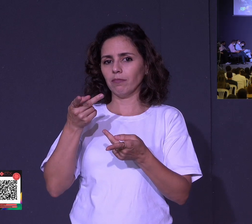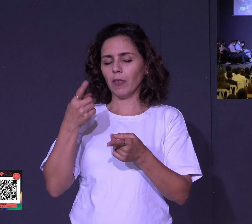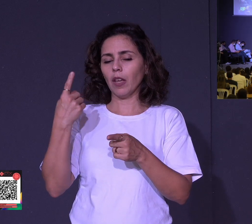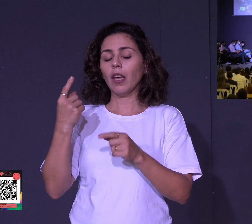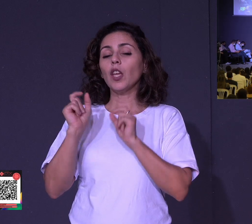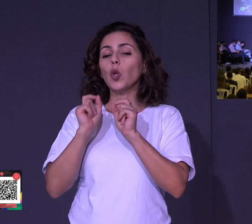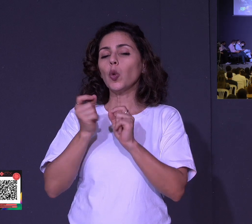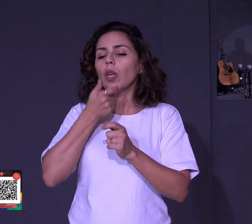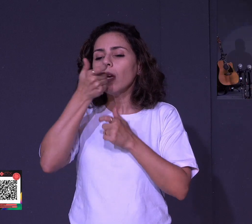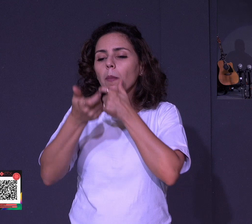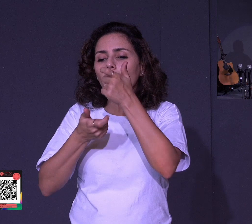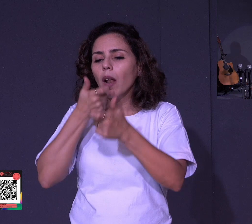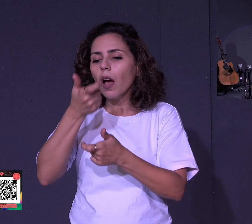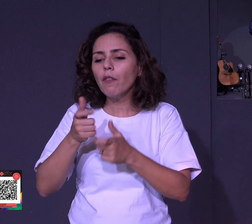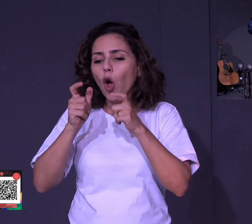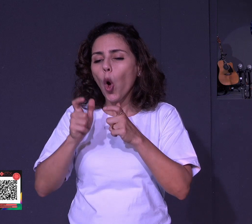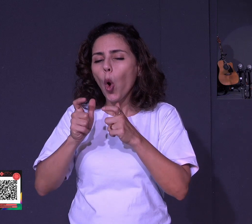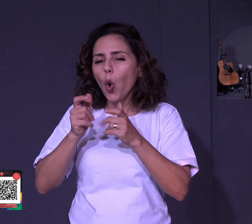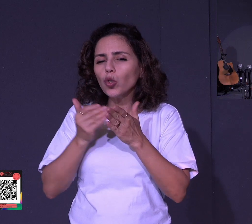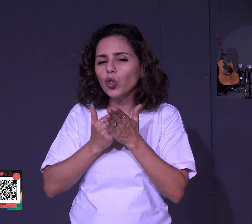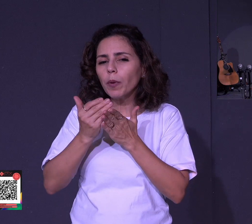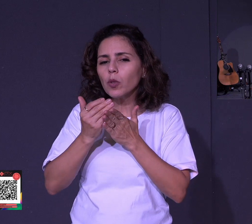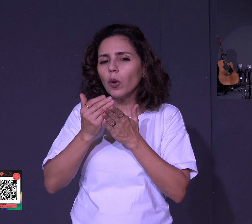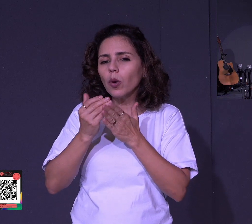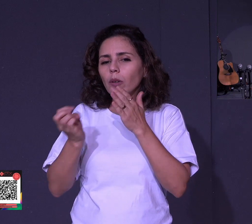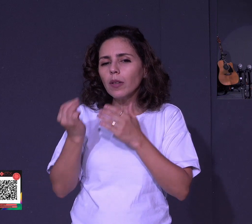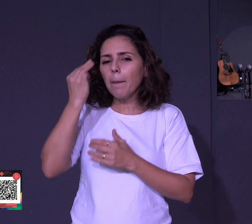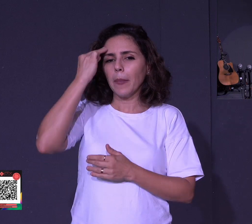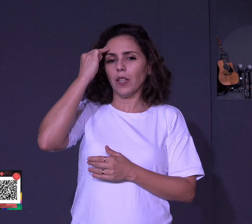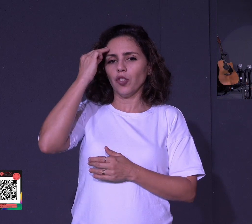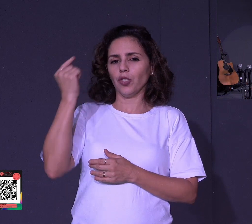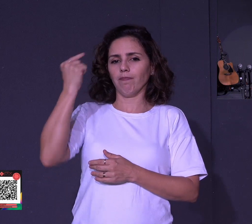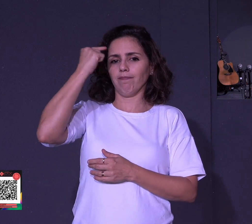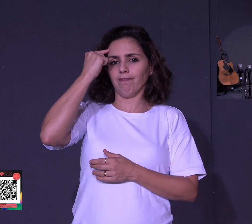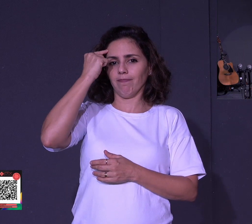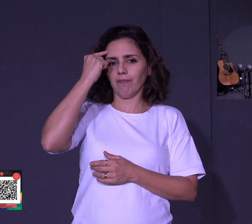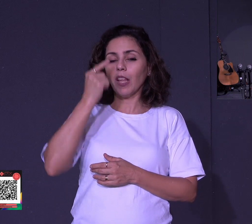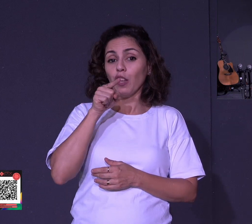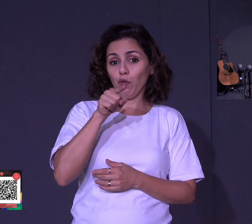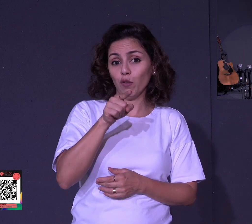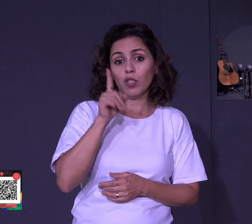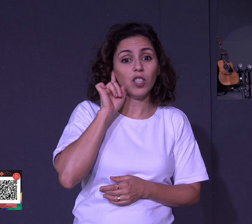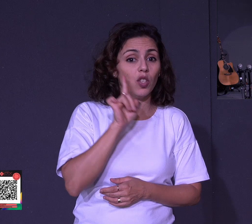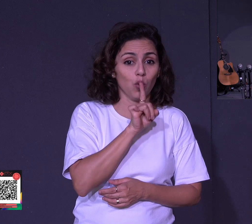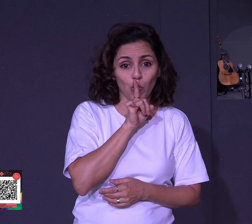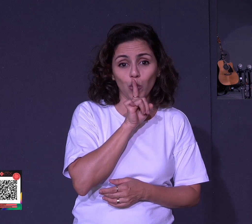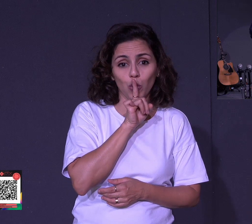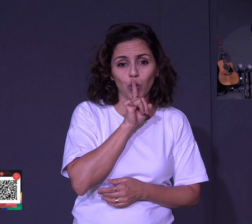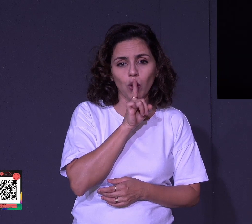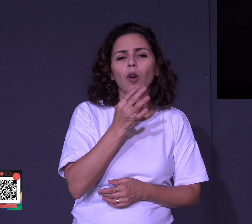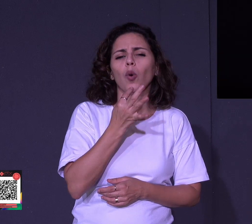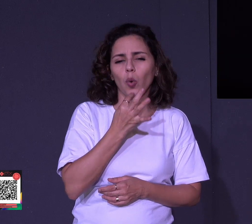Quando João vem me falar sobre José, eu conheço mais sobre João do que sobre